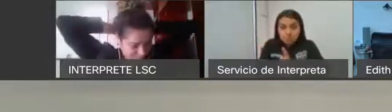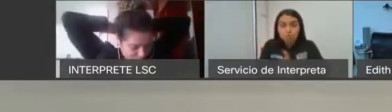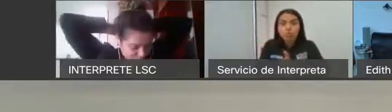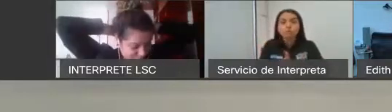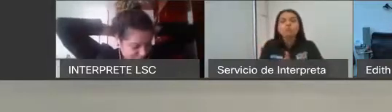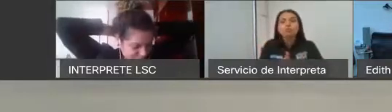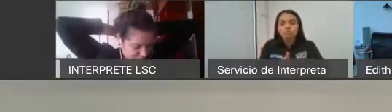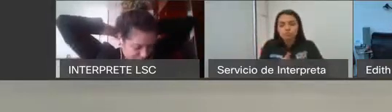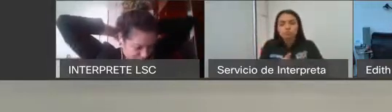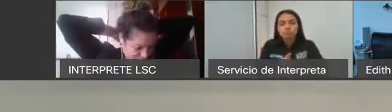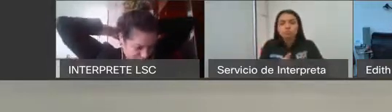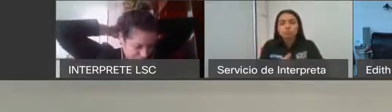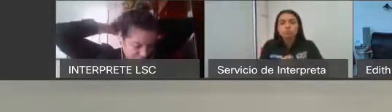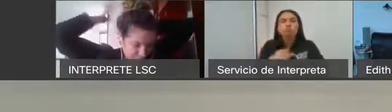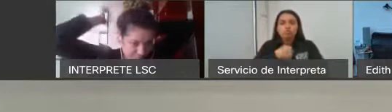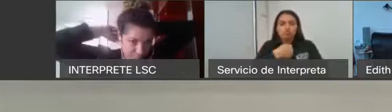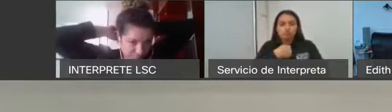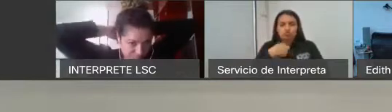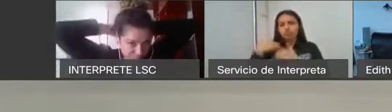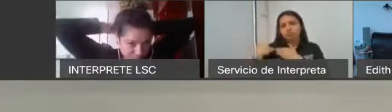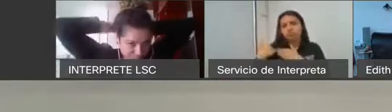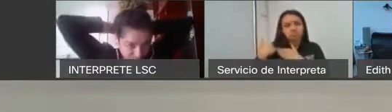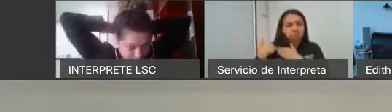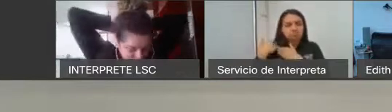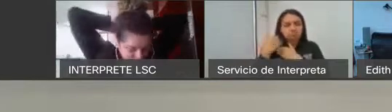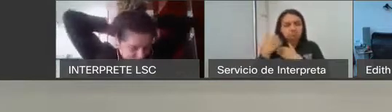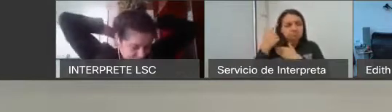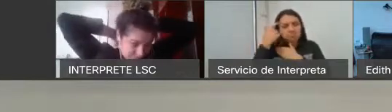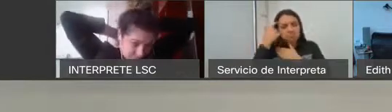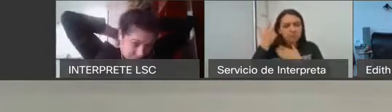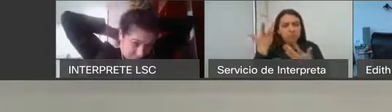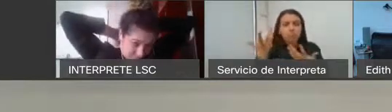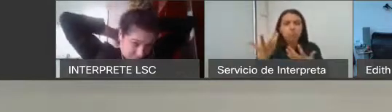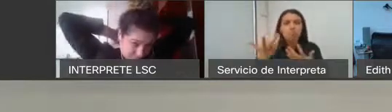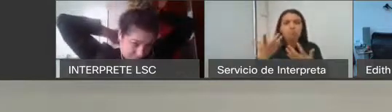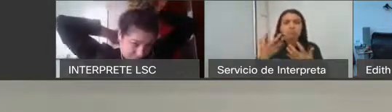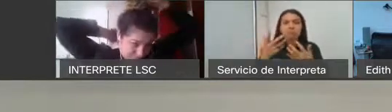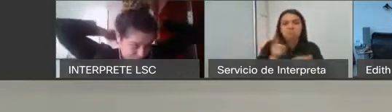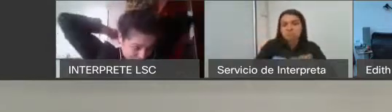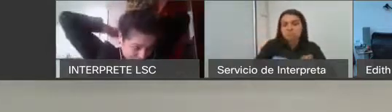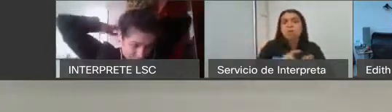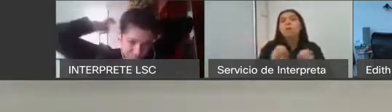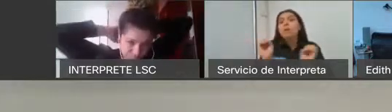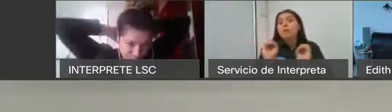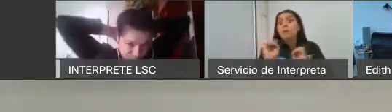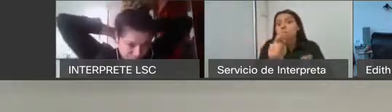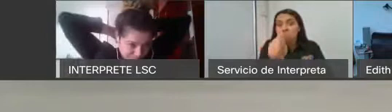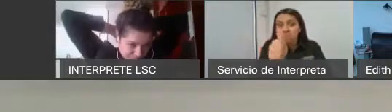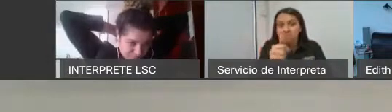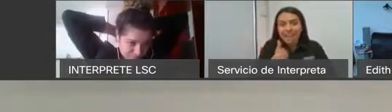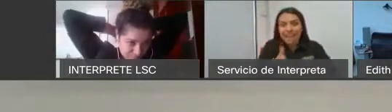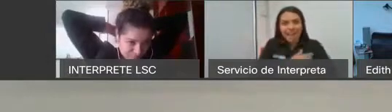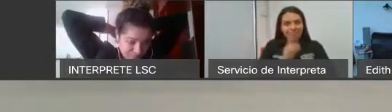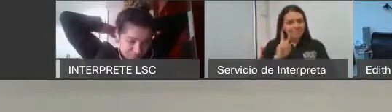Yo busco el espacio o no, de pronto Fíjate tú también cuando falten 10 minutos